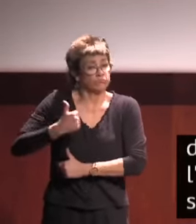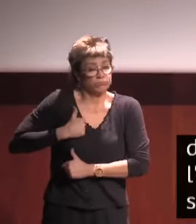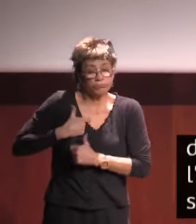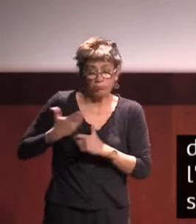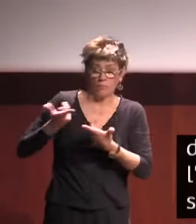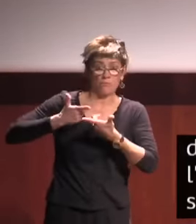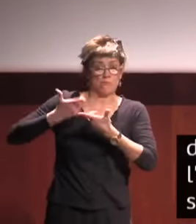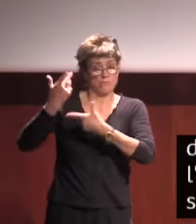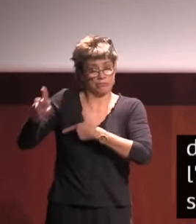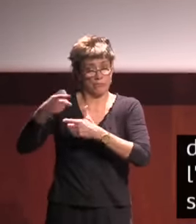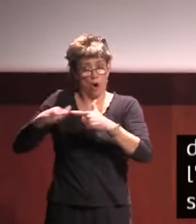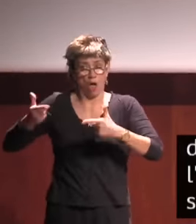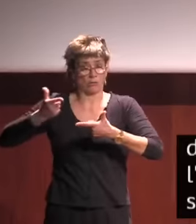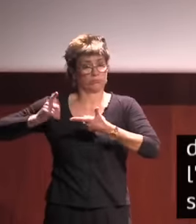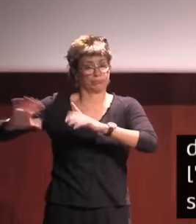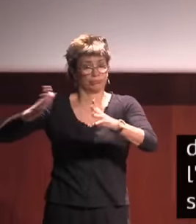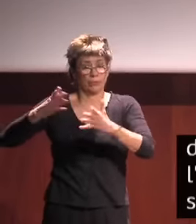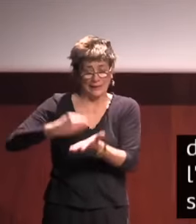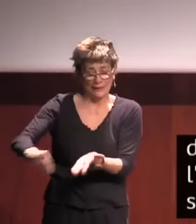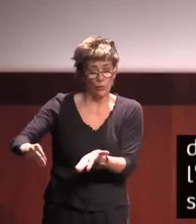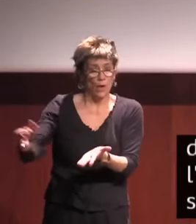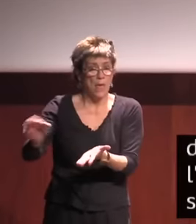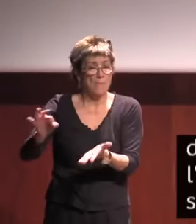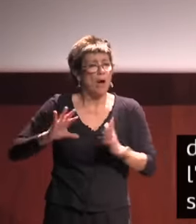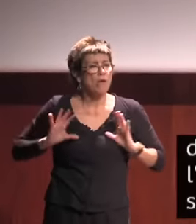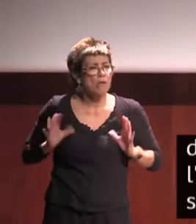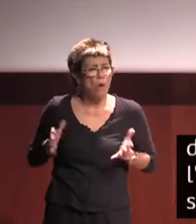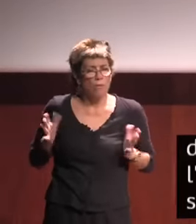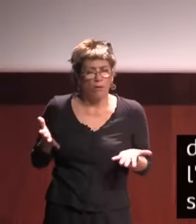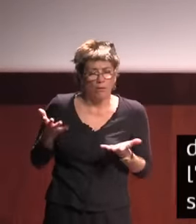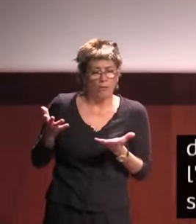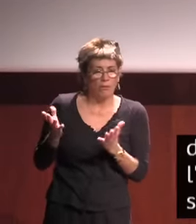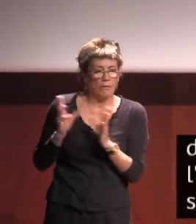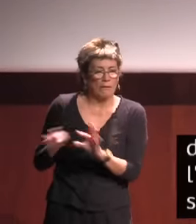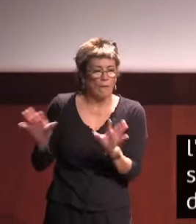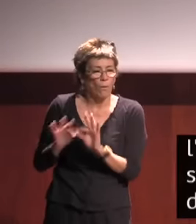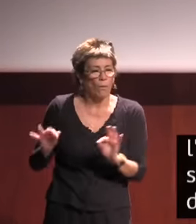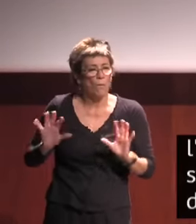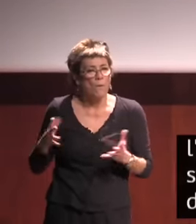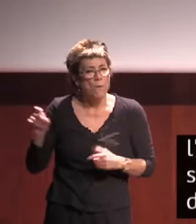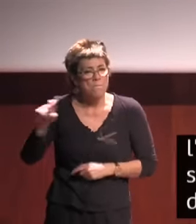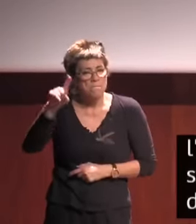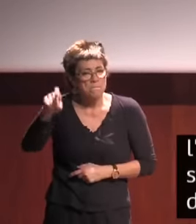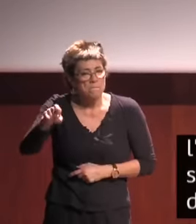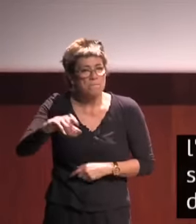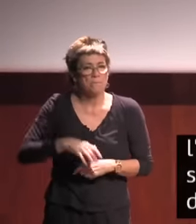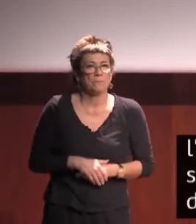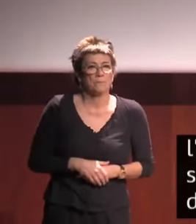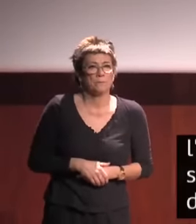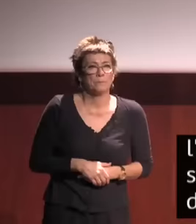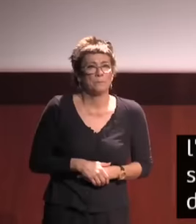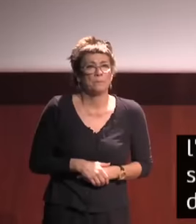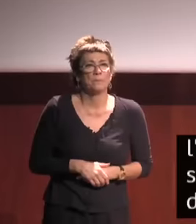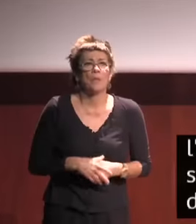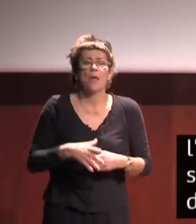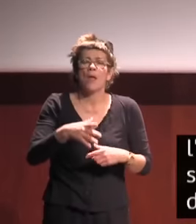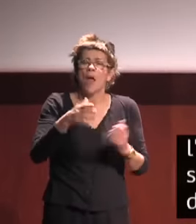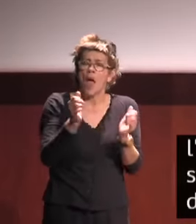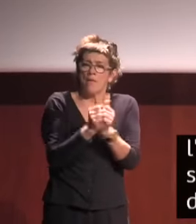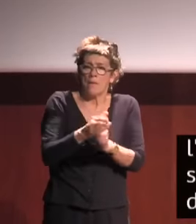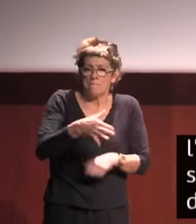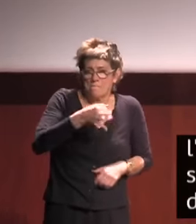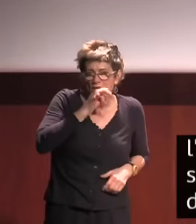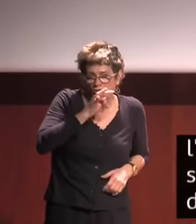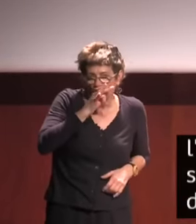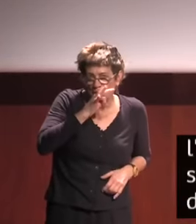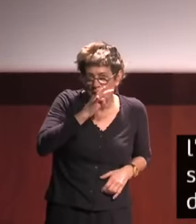pas d'écriture, comment les auteurs font-ils pour se raconter ? Avec Pierre Schmitt,